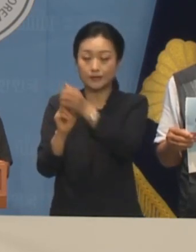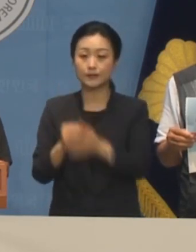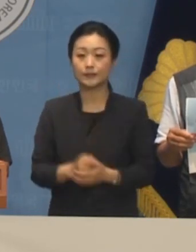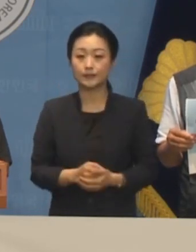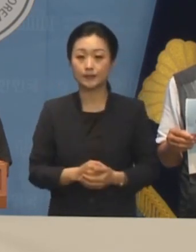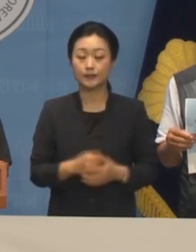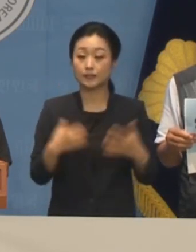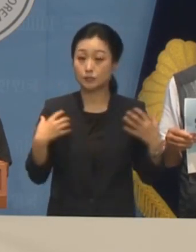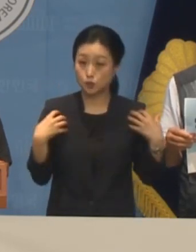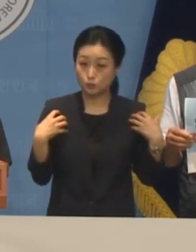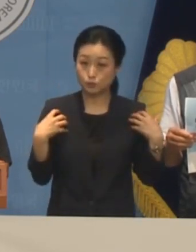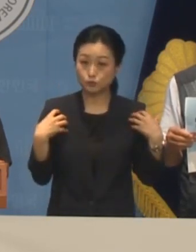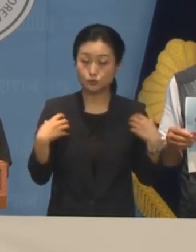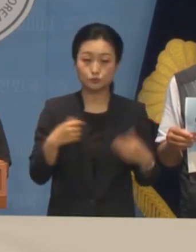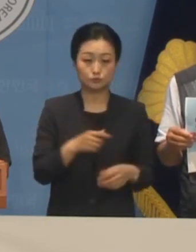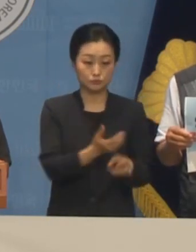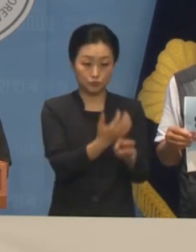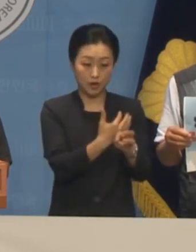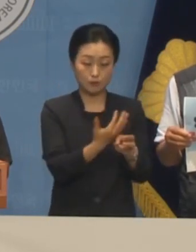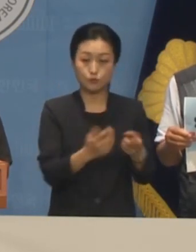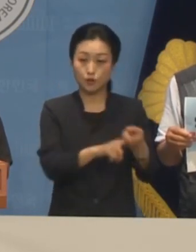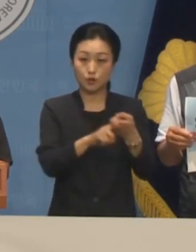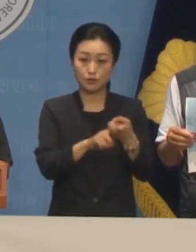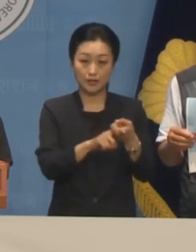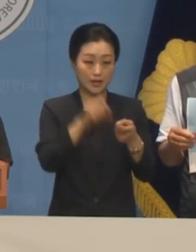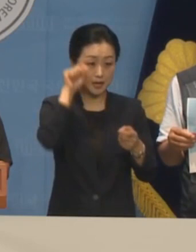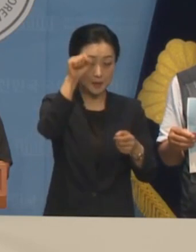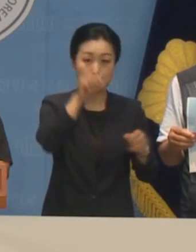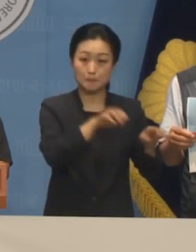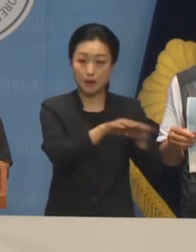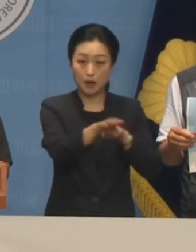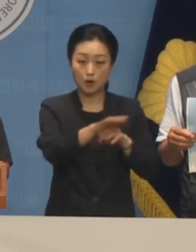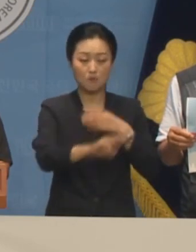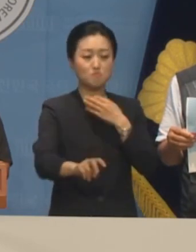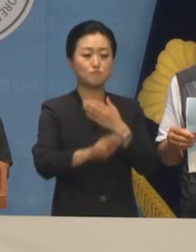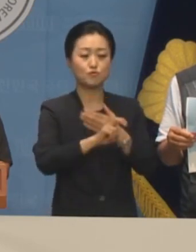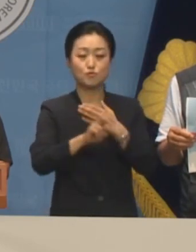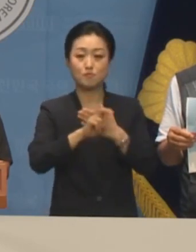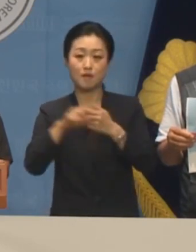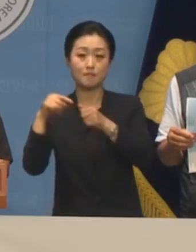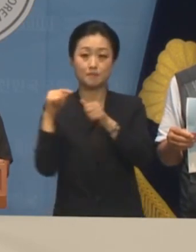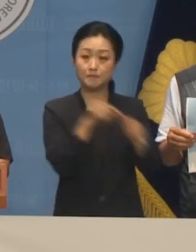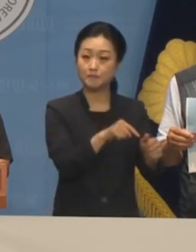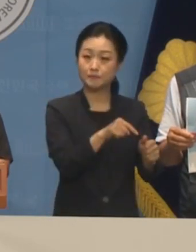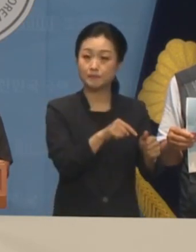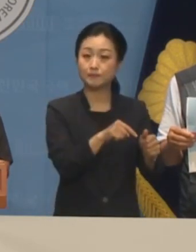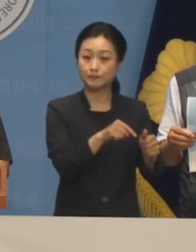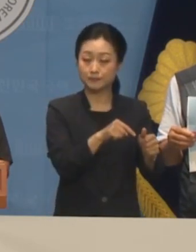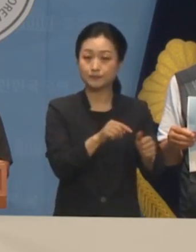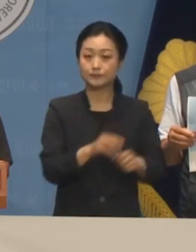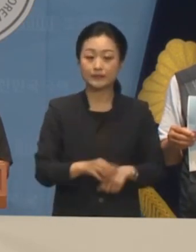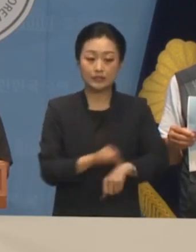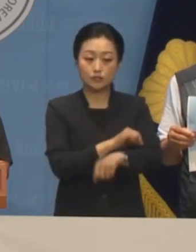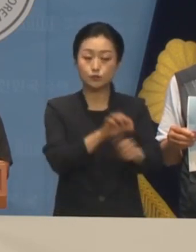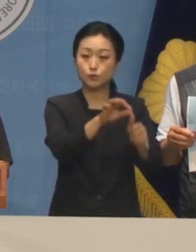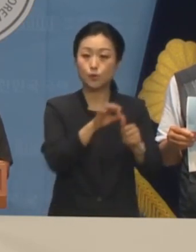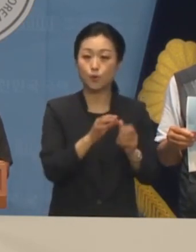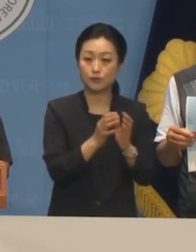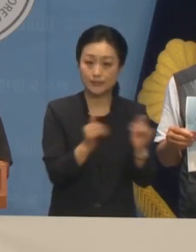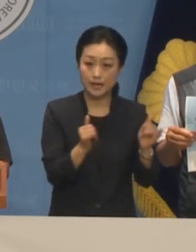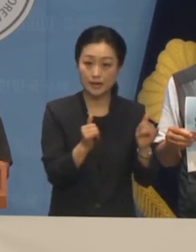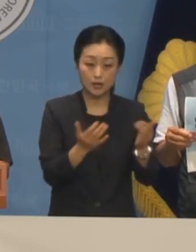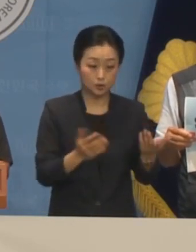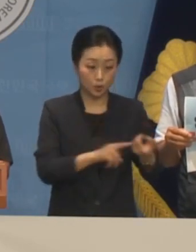년대 파을 불법이라 정의하며 공을 동원해 탄압했습니다 특수고용 노동자에게는